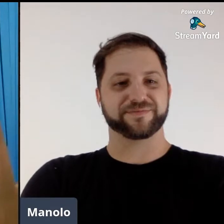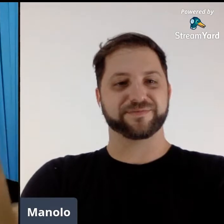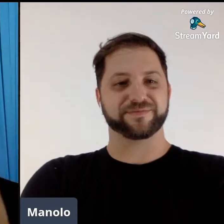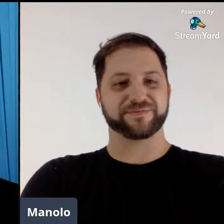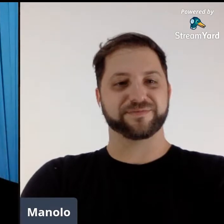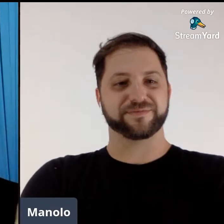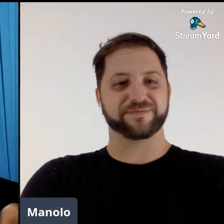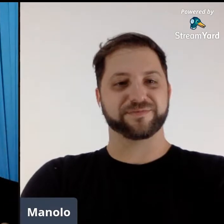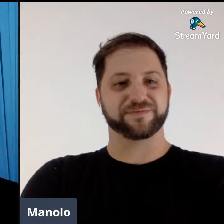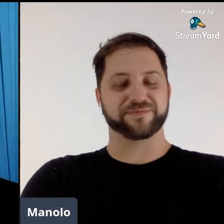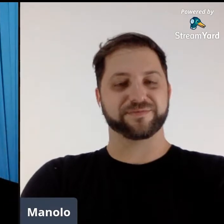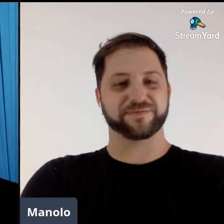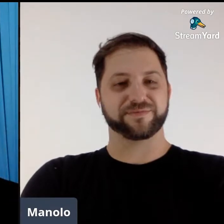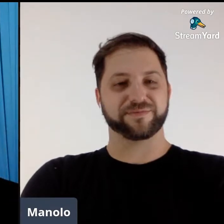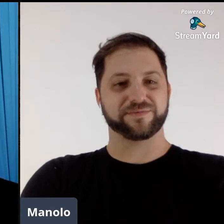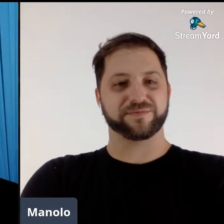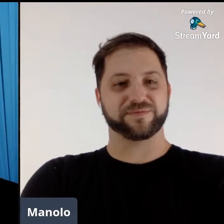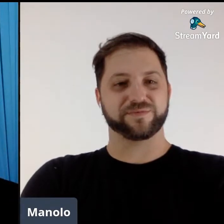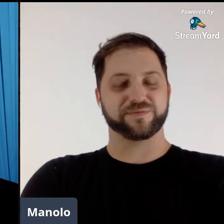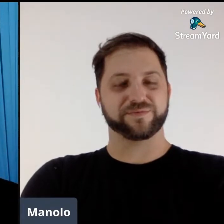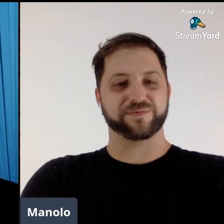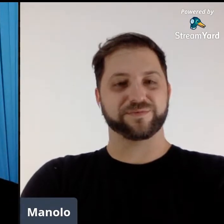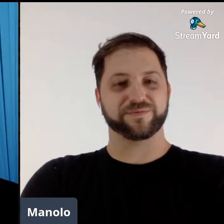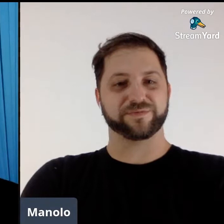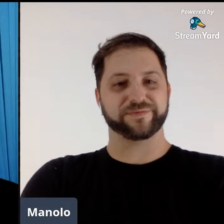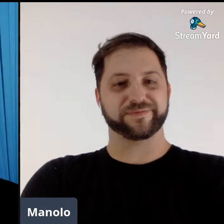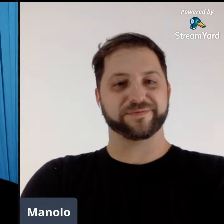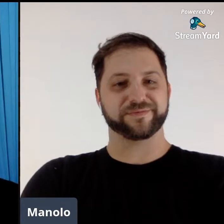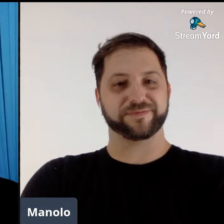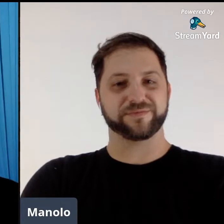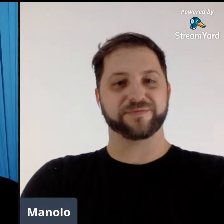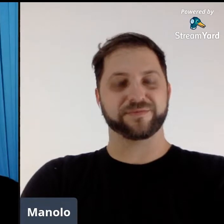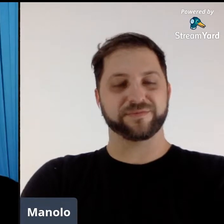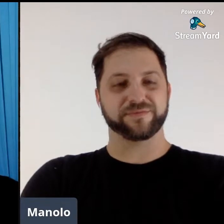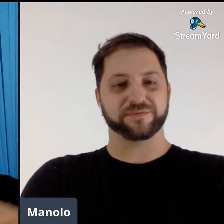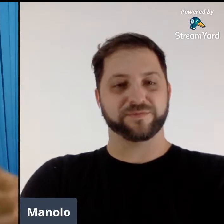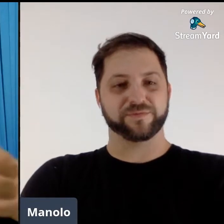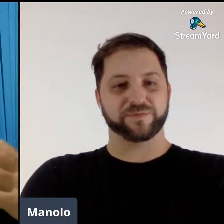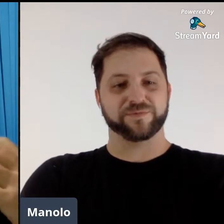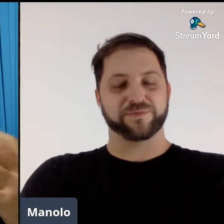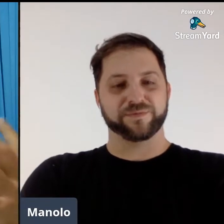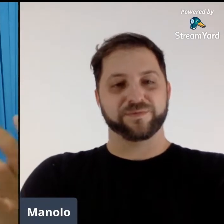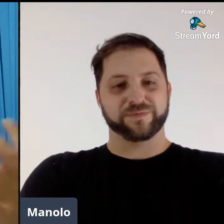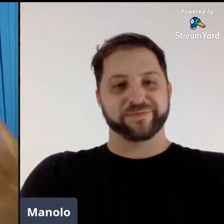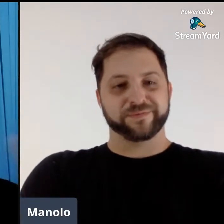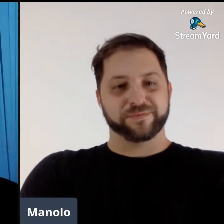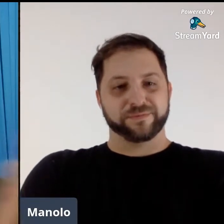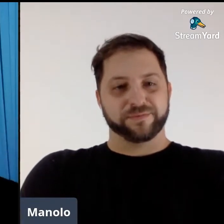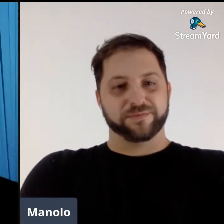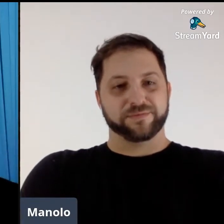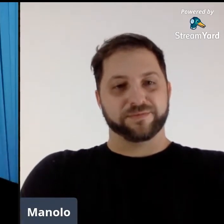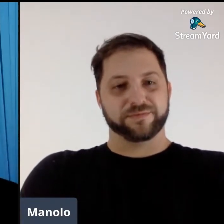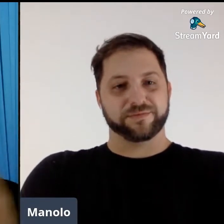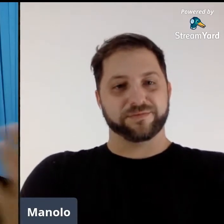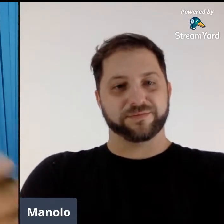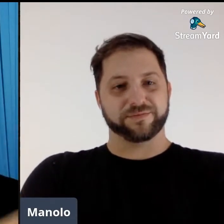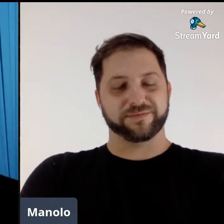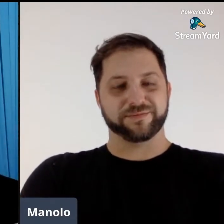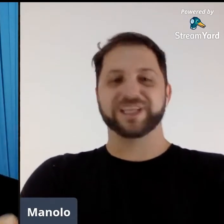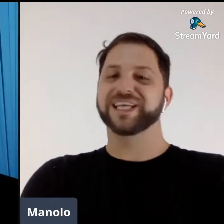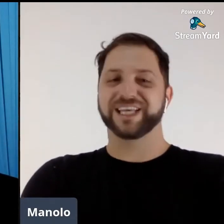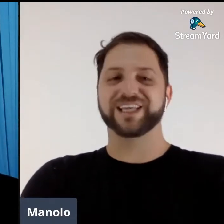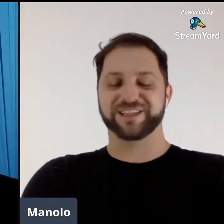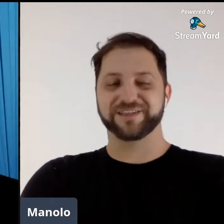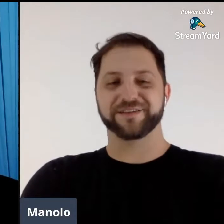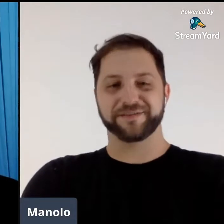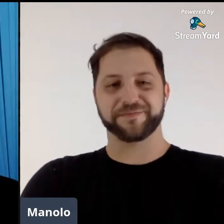o que que o surdo enfrenta, explicar para gente por que que não se pode dizer surdo mudo e só